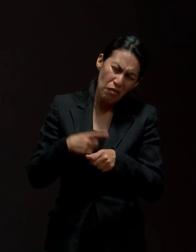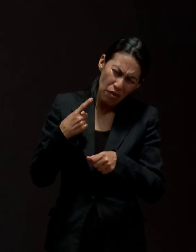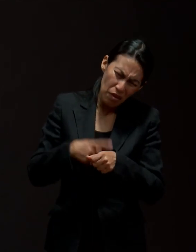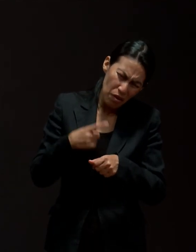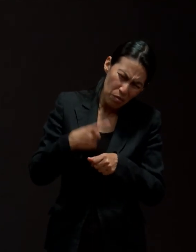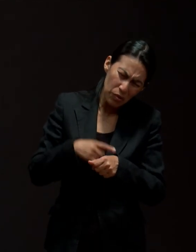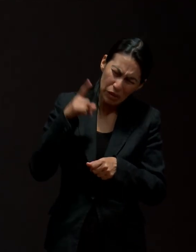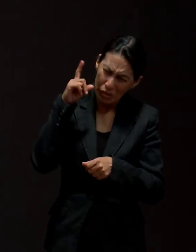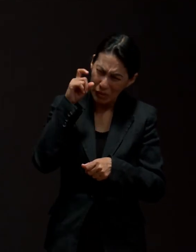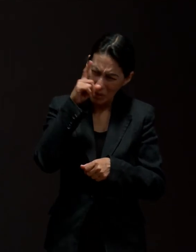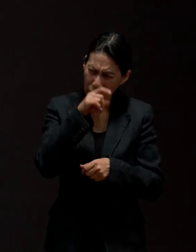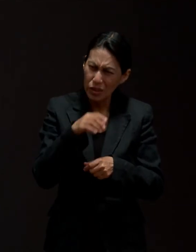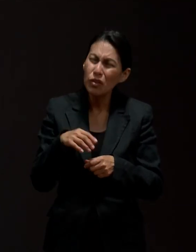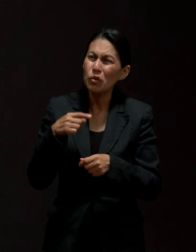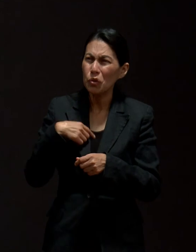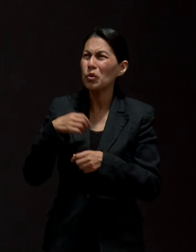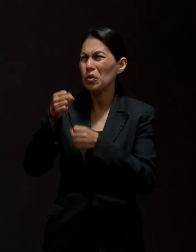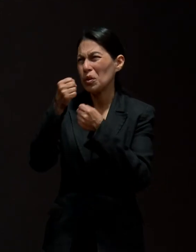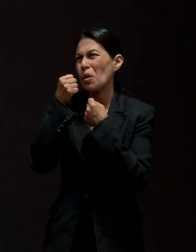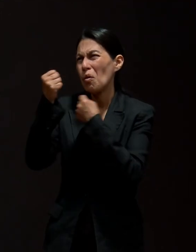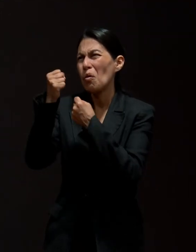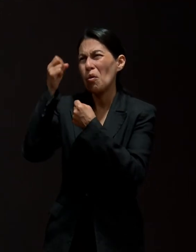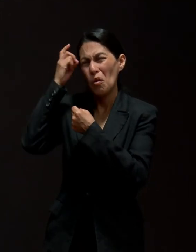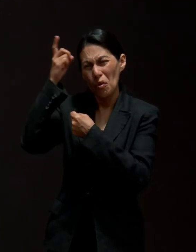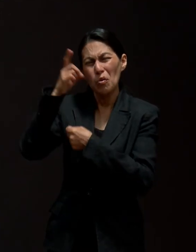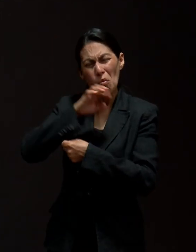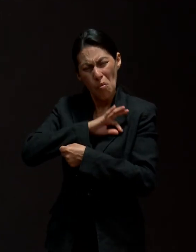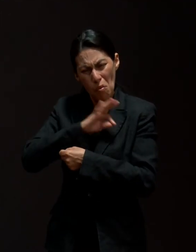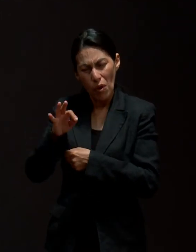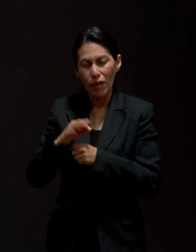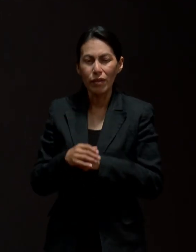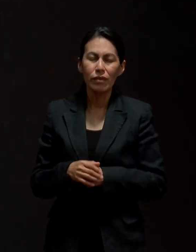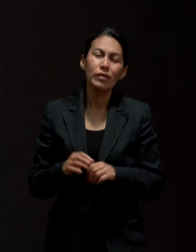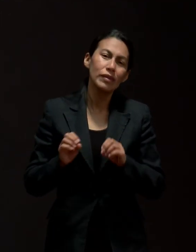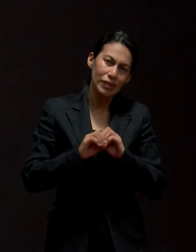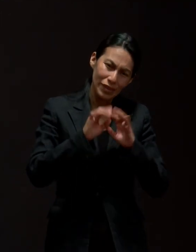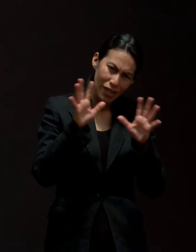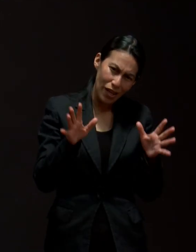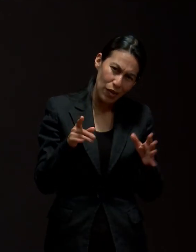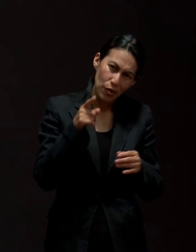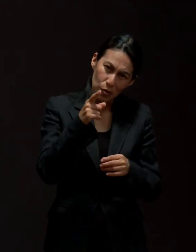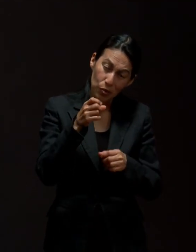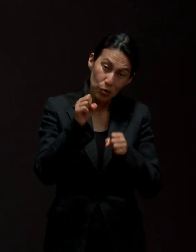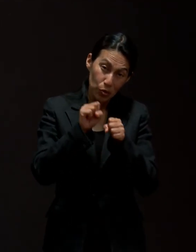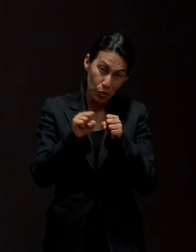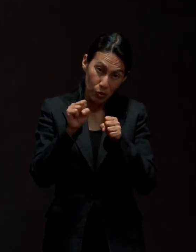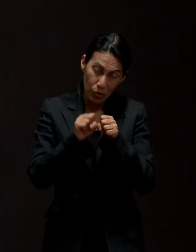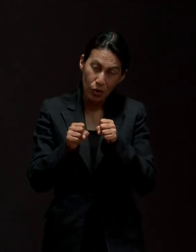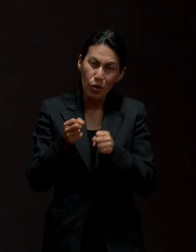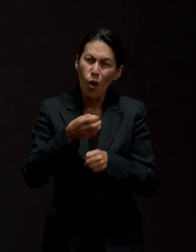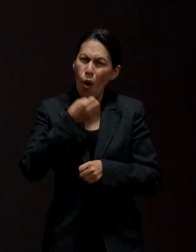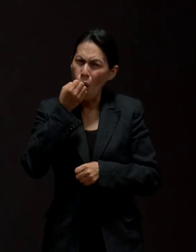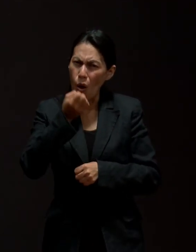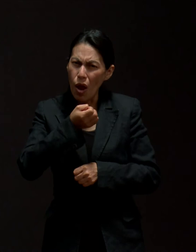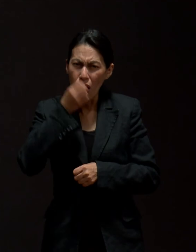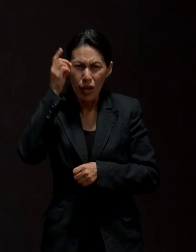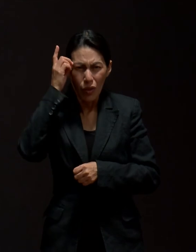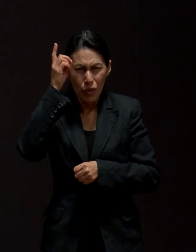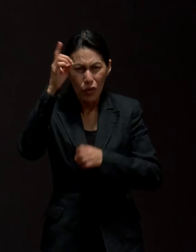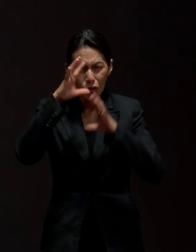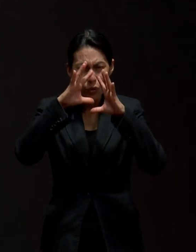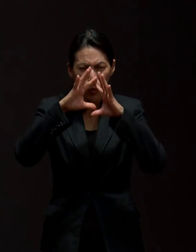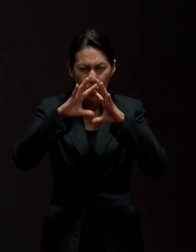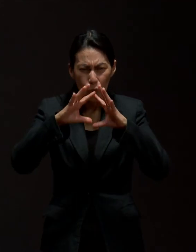Ciertamente, Egle, Rubí, vamos a orar por tu sobrino para que Dios lo